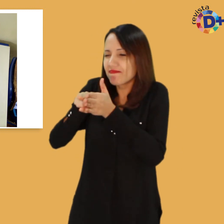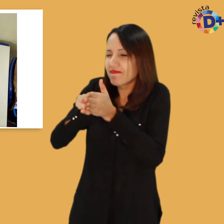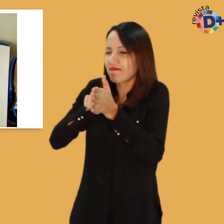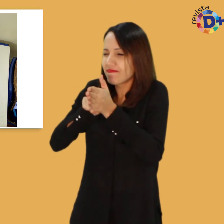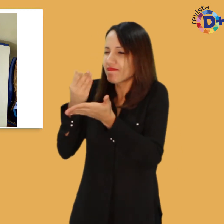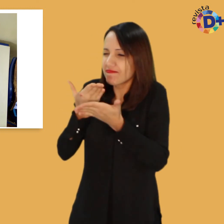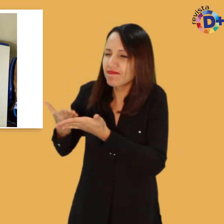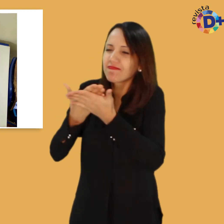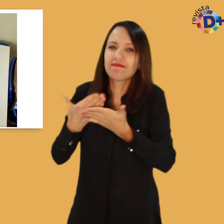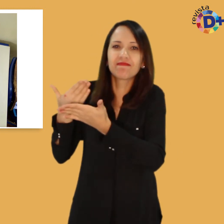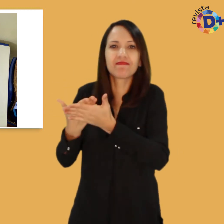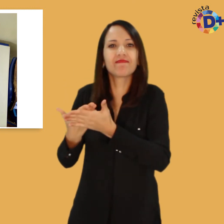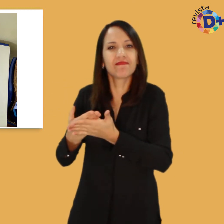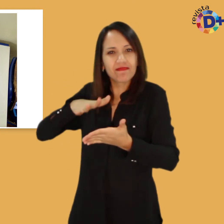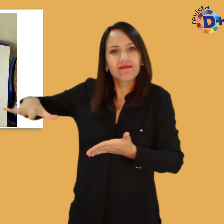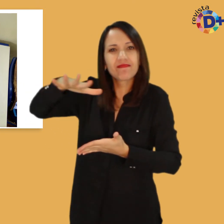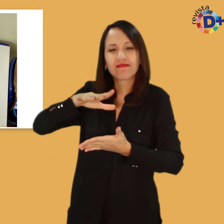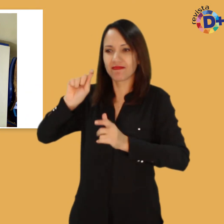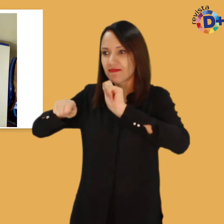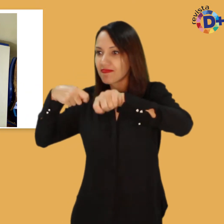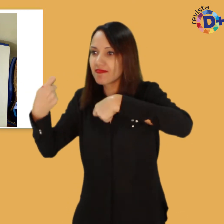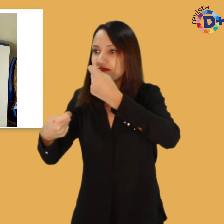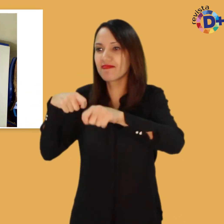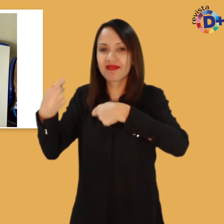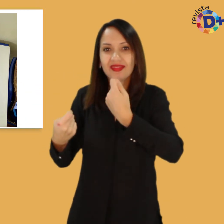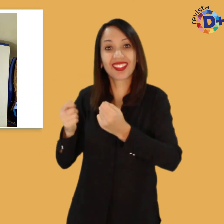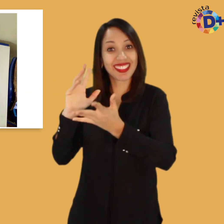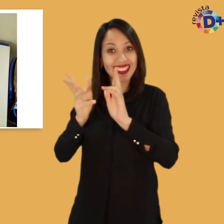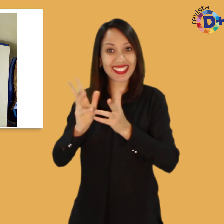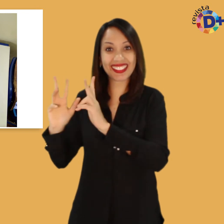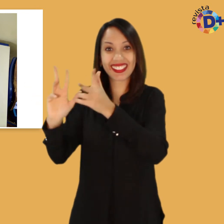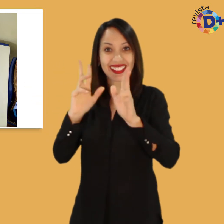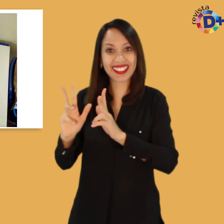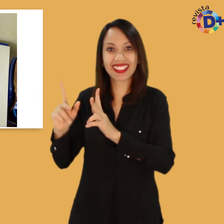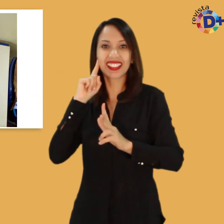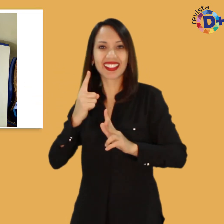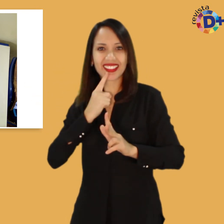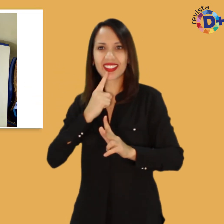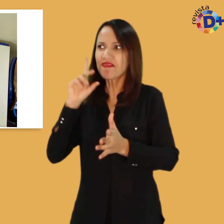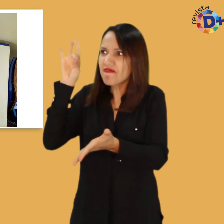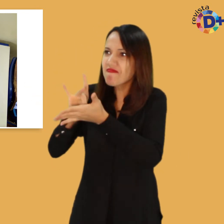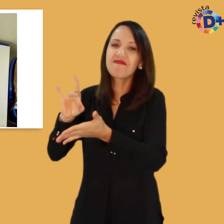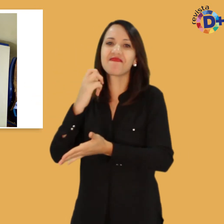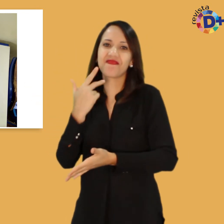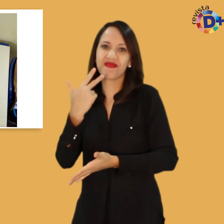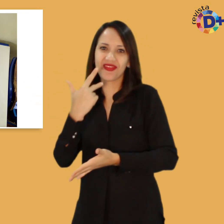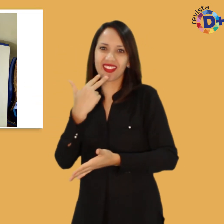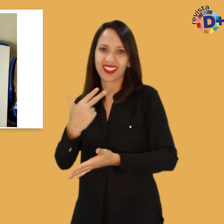quais concluiu serem os sinais usados pelos surdos uma verdadeira língua. Leia a seção resenha da